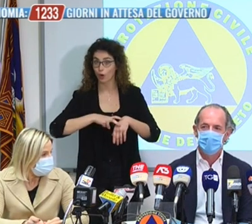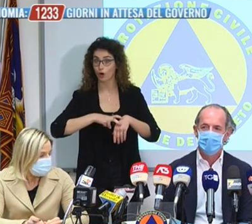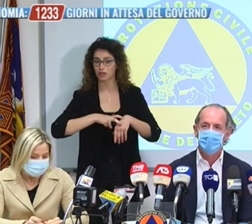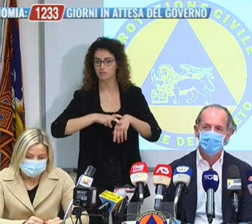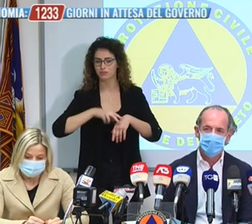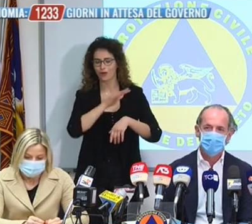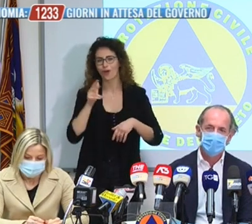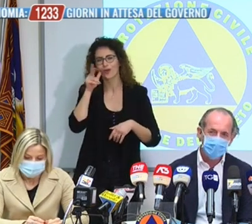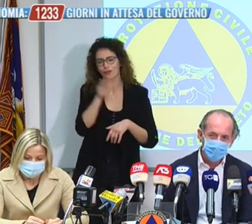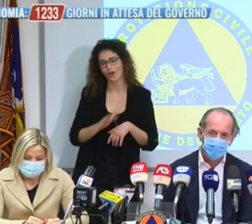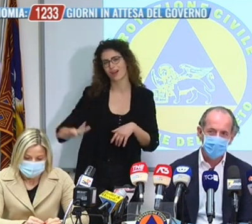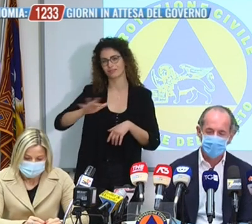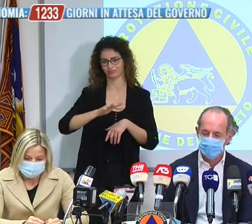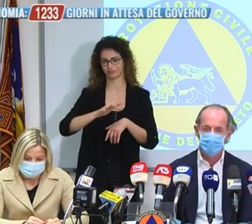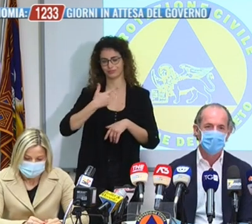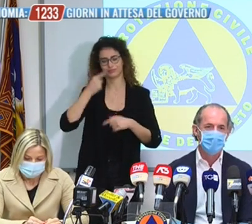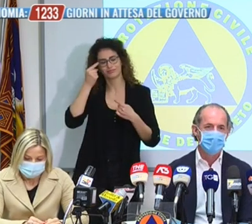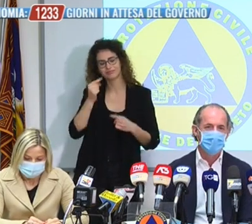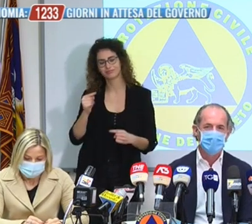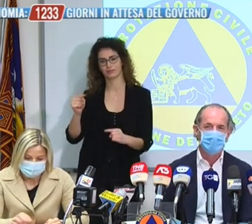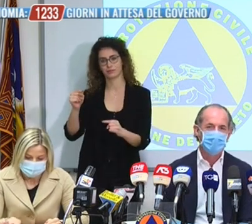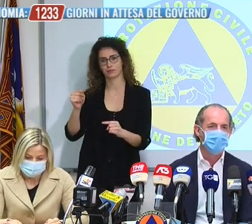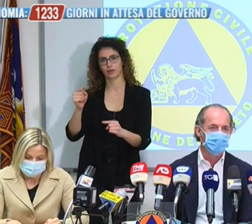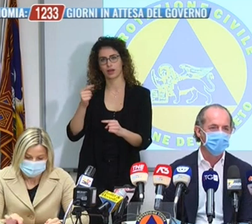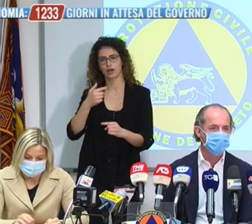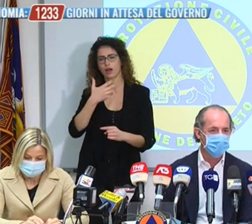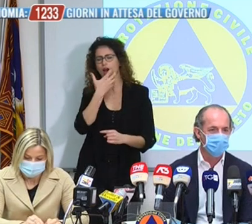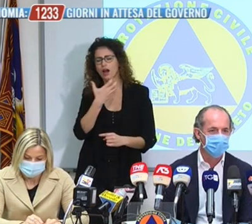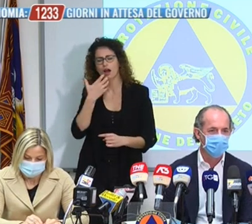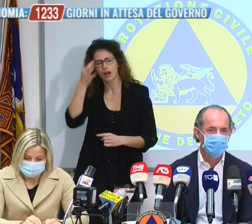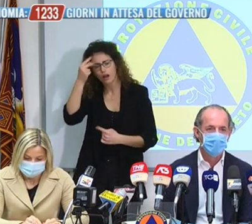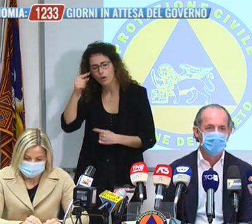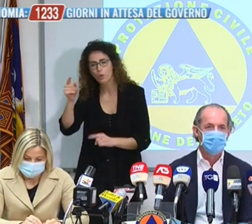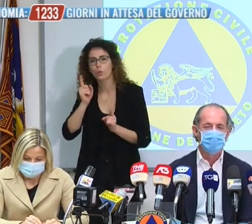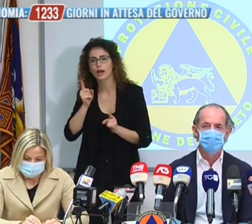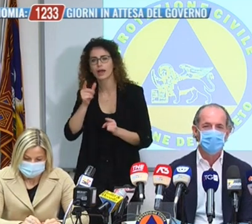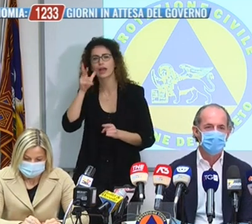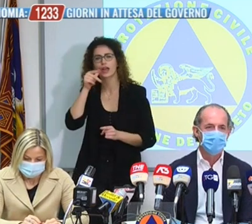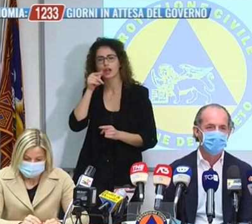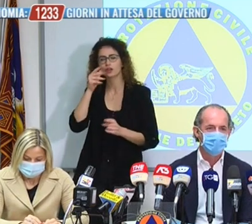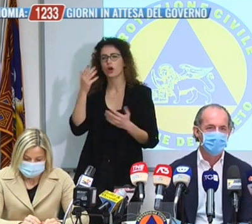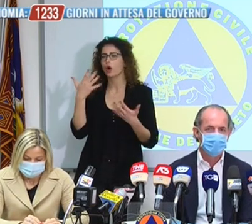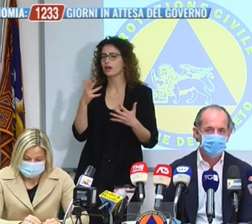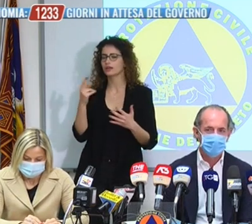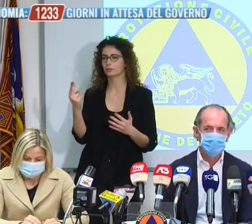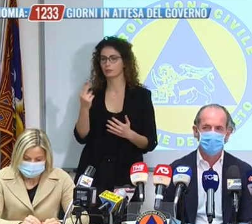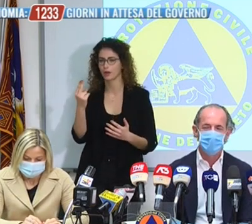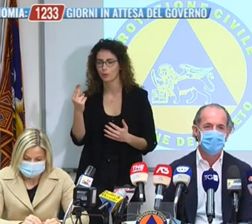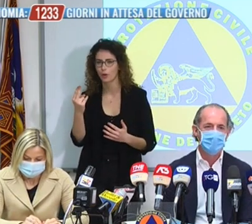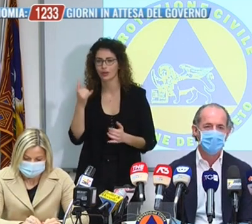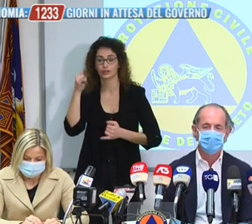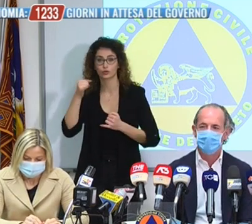nostra comunità, ma un pensiero particolare di cuore va a quelle donne che oggi non ci sono più, o coloro che vivono situazioni di